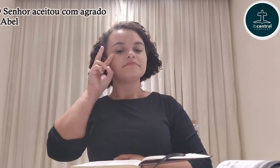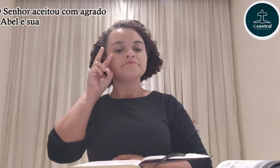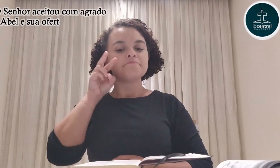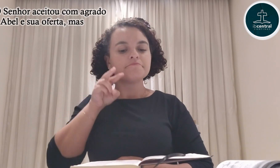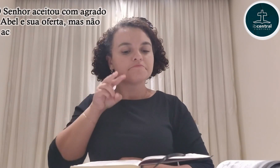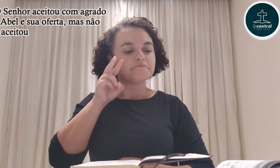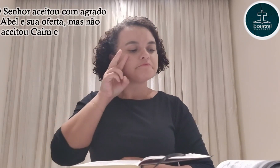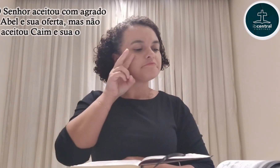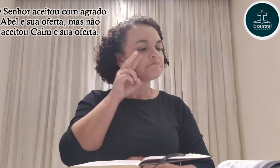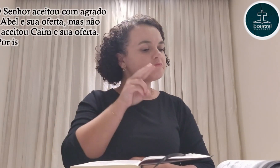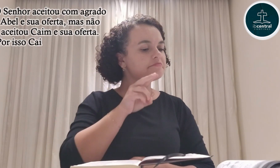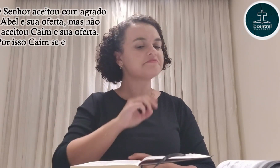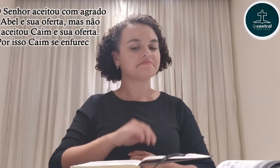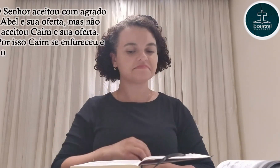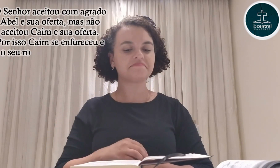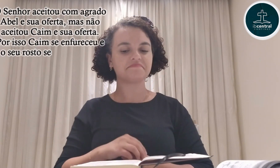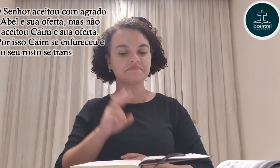O Senhor